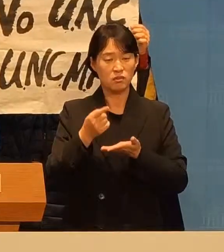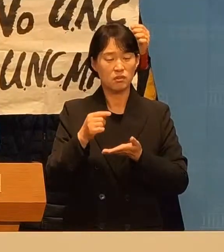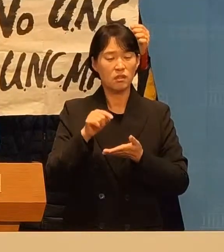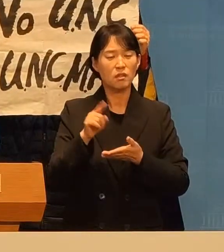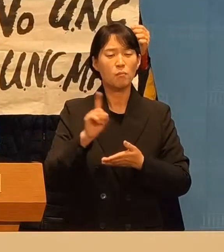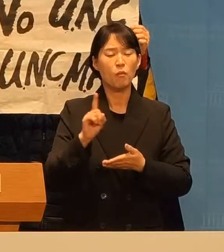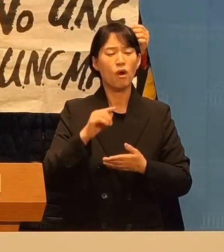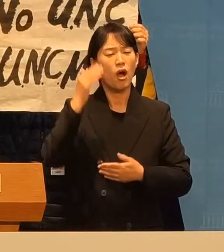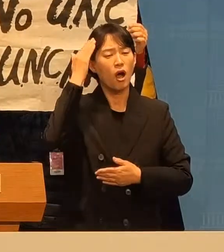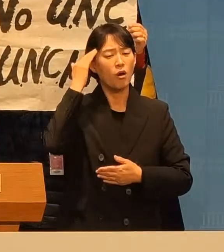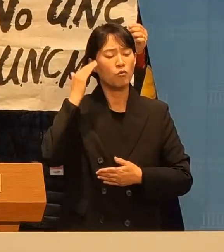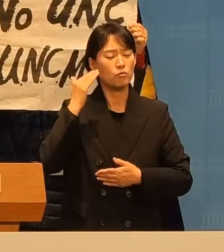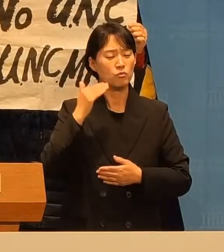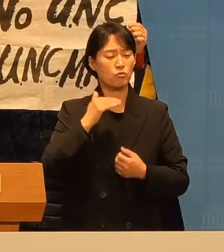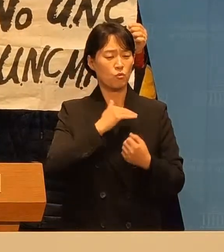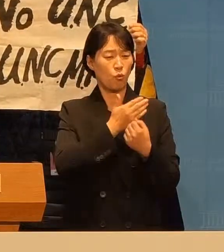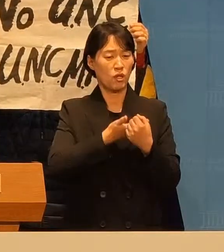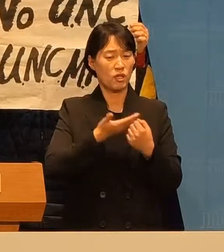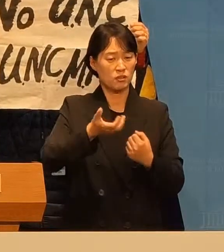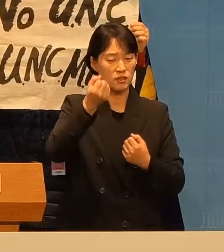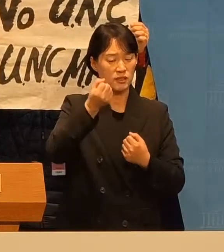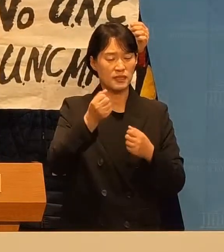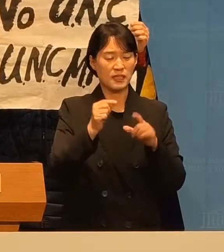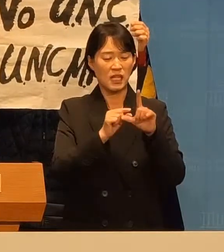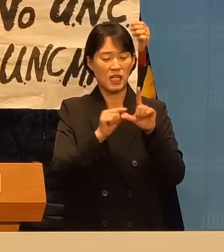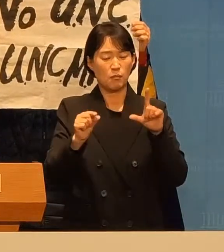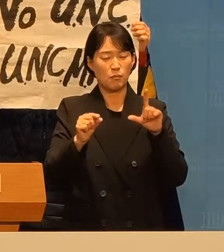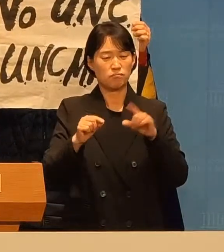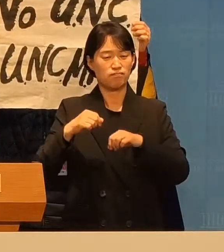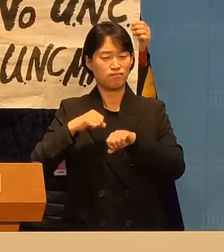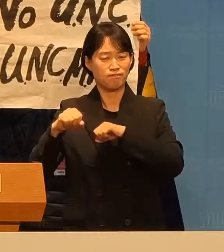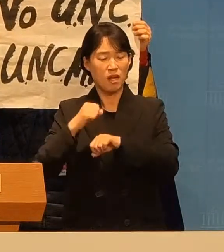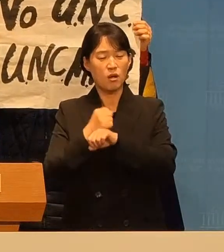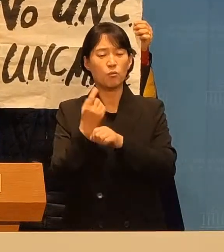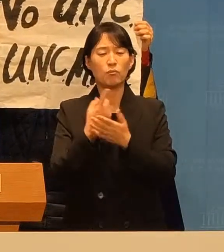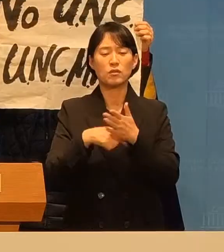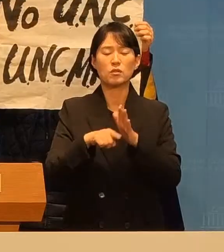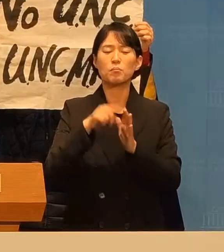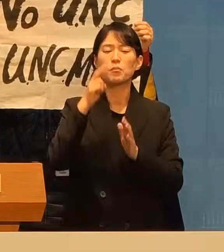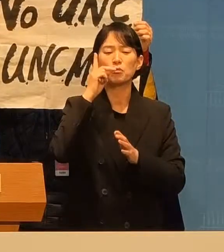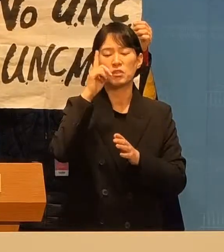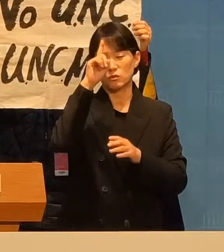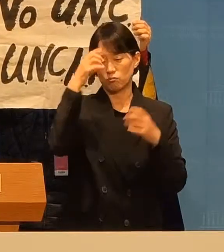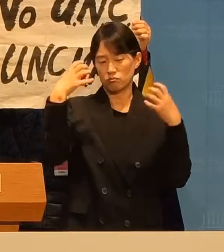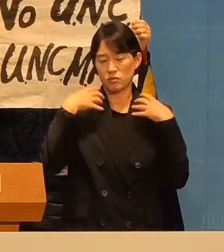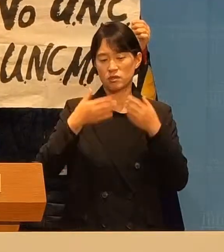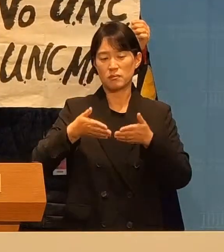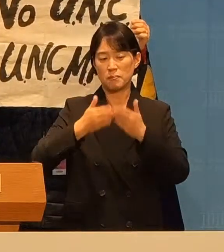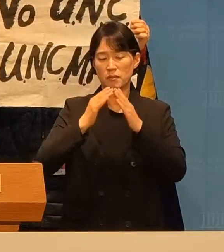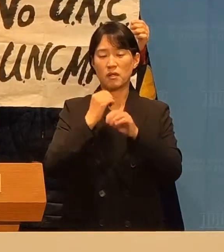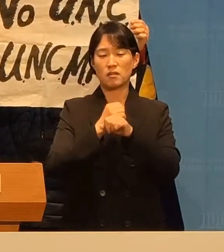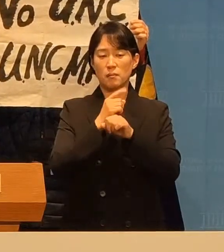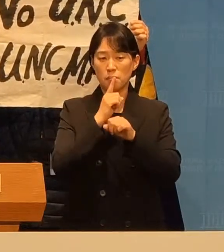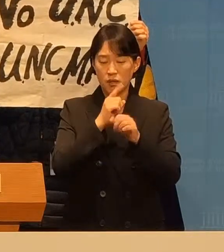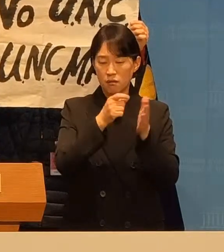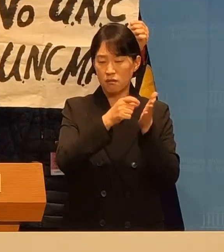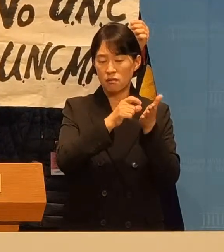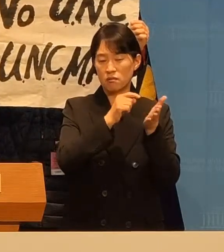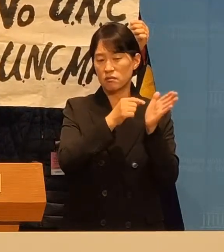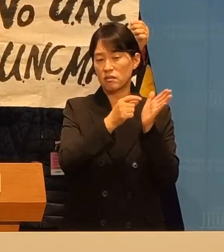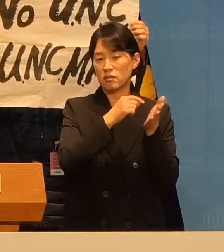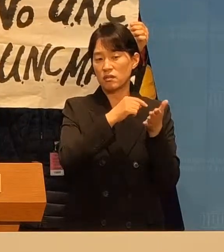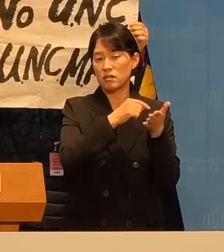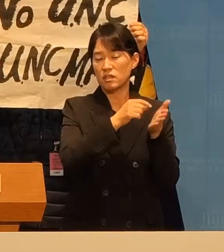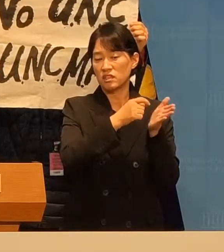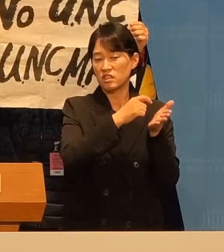한국 주권 일부를 행사하기 위해서 미국 정부가 수립하는 행정이라고 명시가 되어 있습니다. 이 의미를